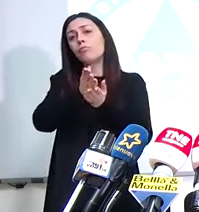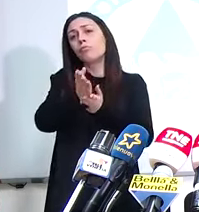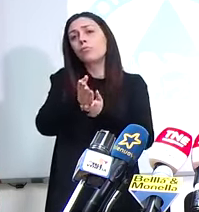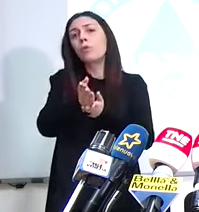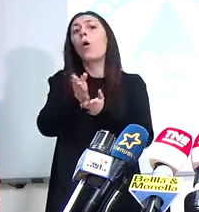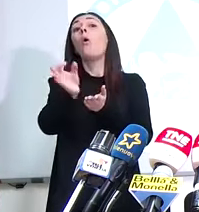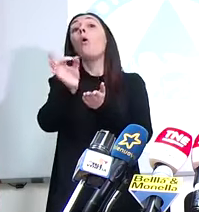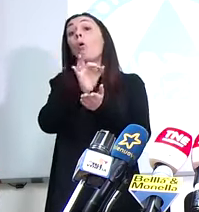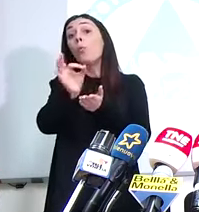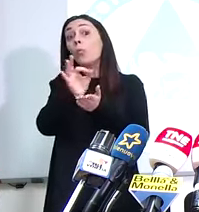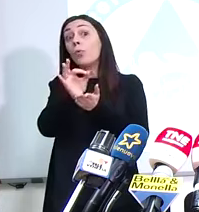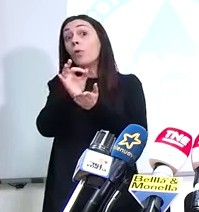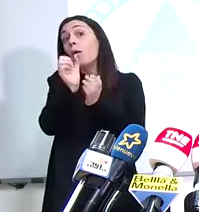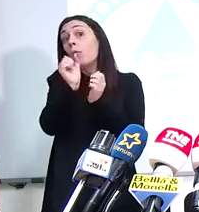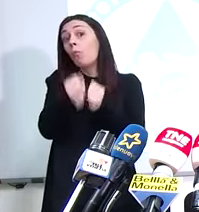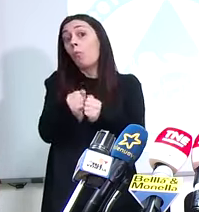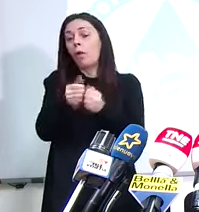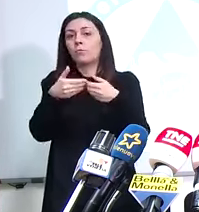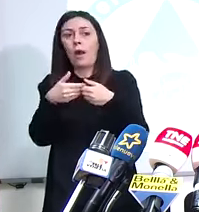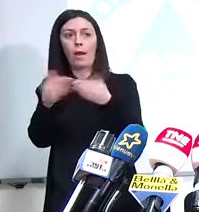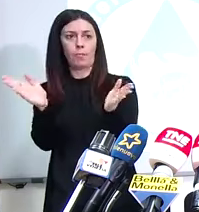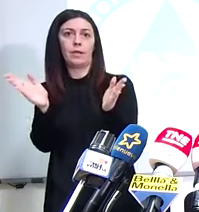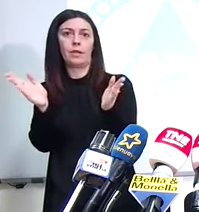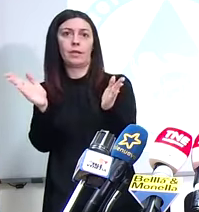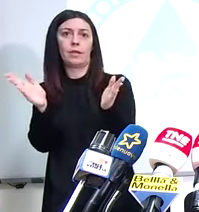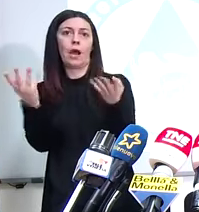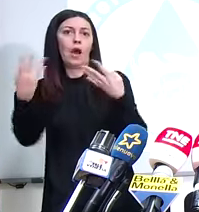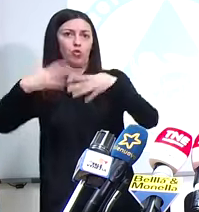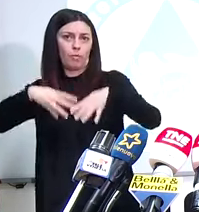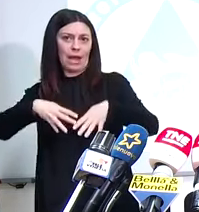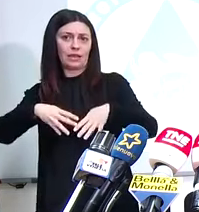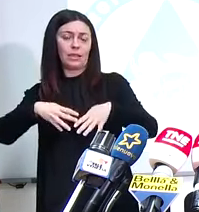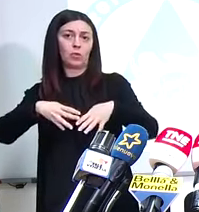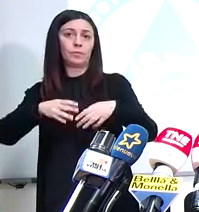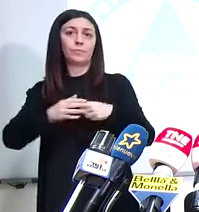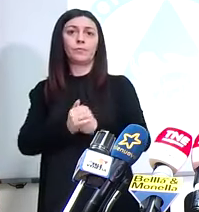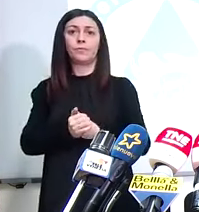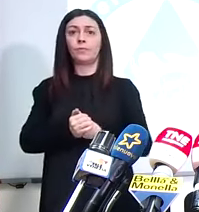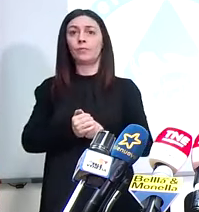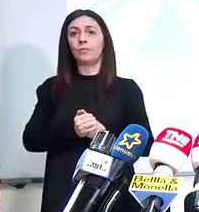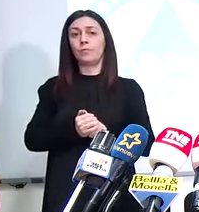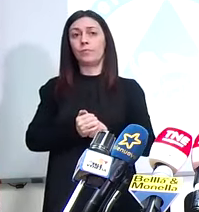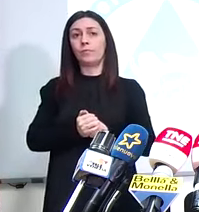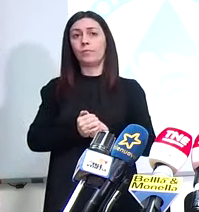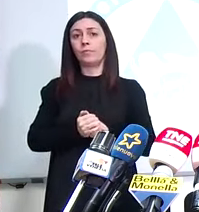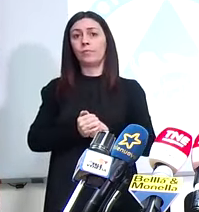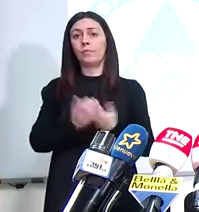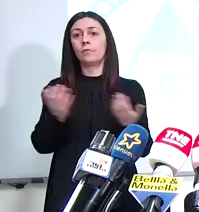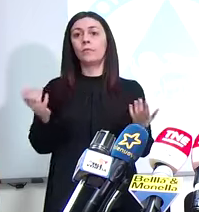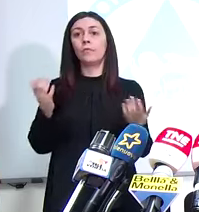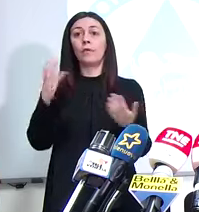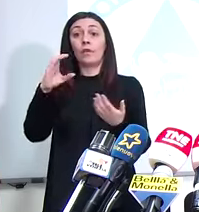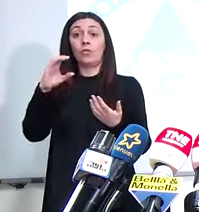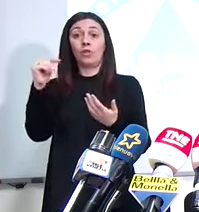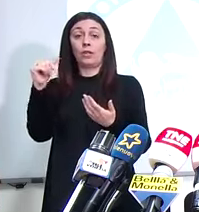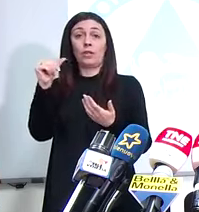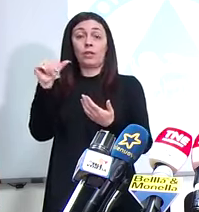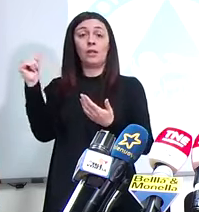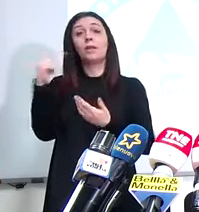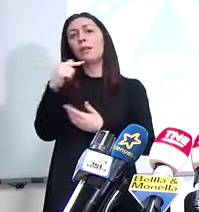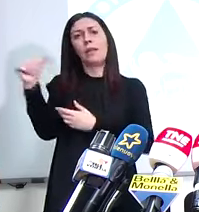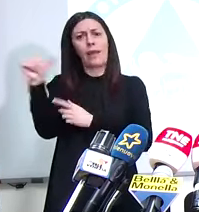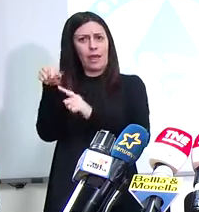punto d'ufficio si va l'apertura ovviamente tutto è legato rispetto a parlare del cts alle zone celle